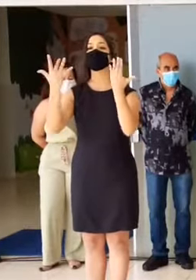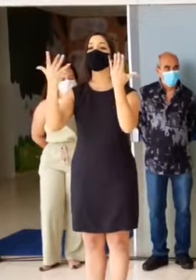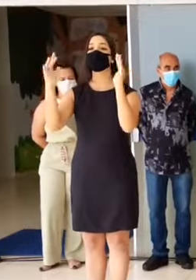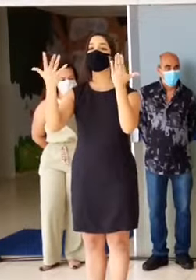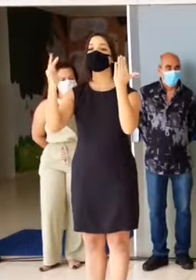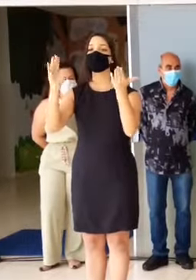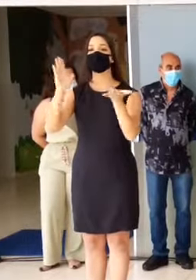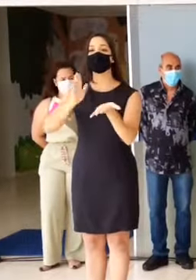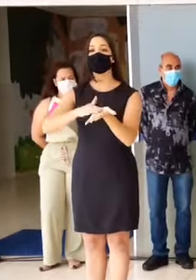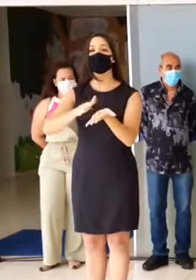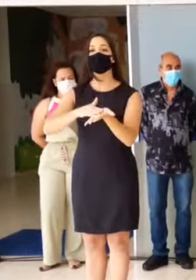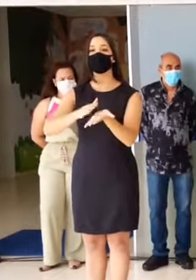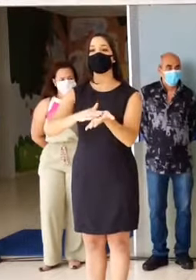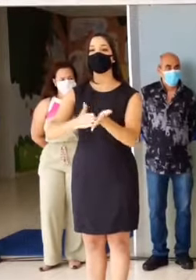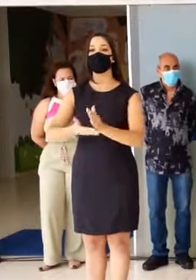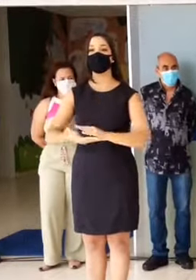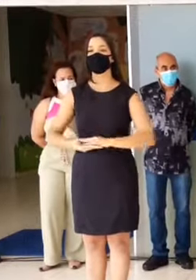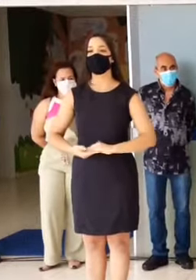parabéns.